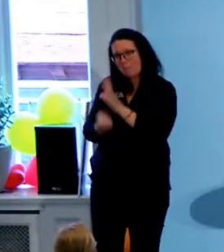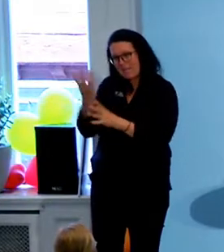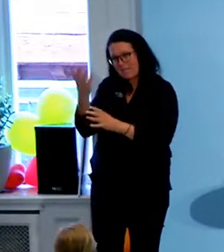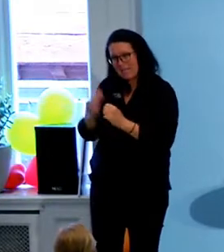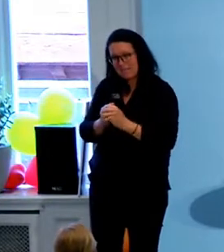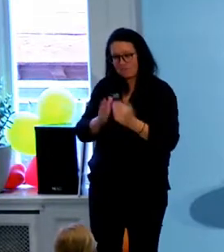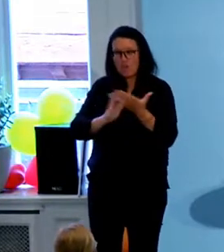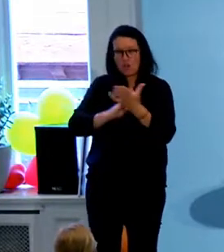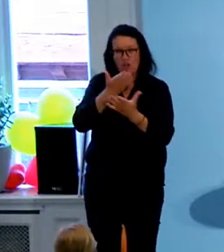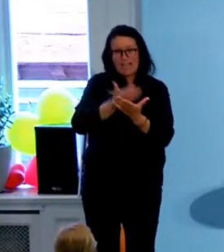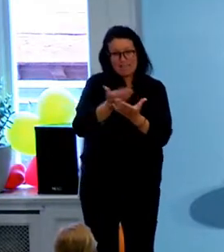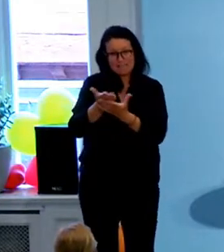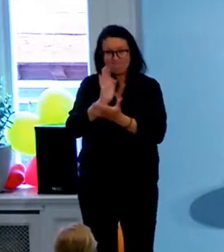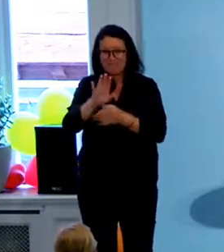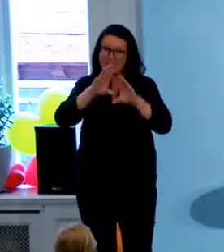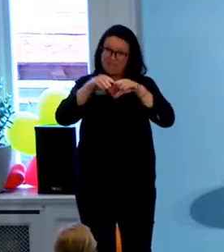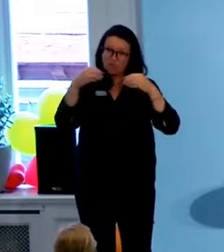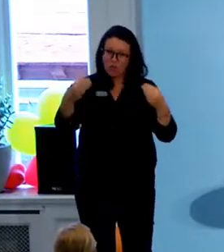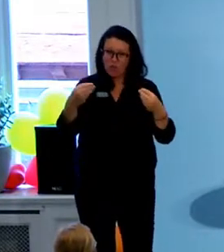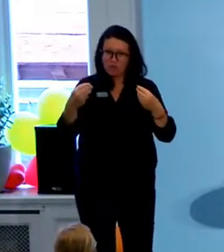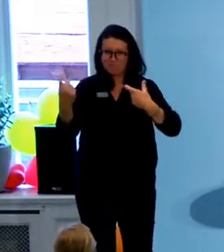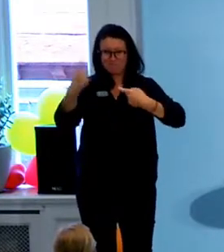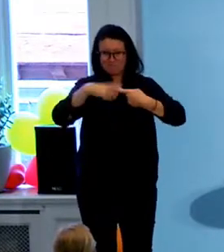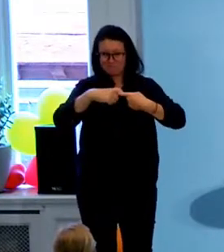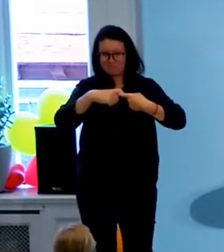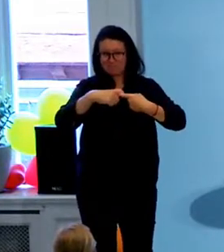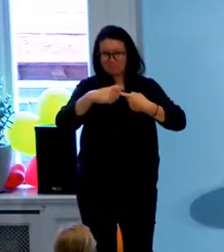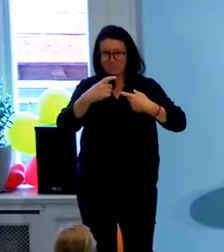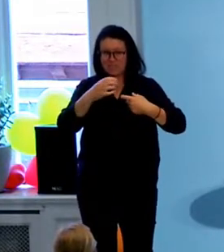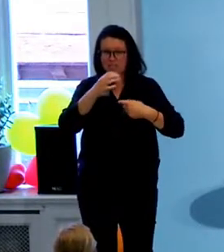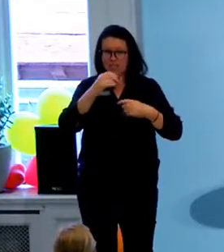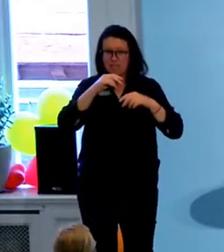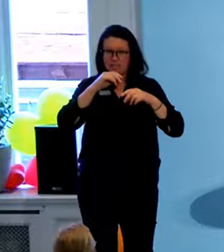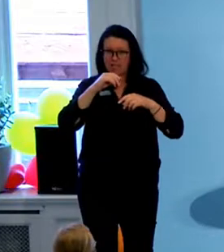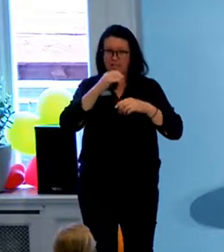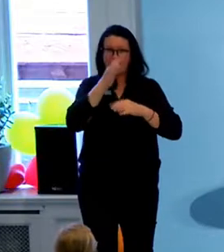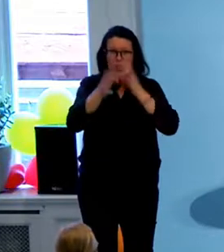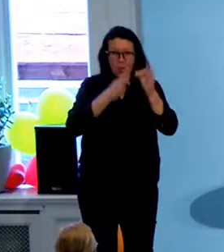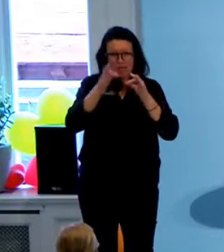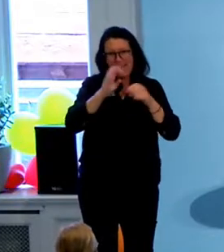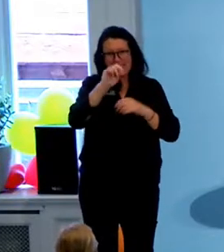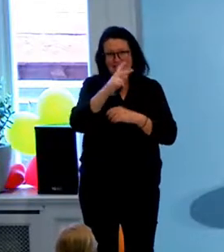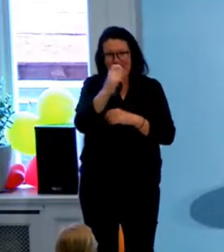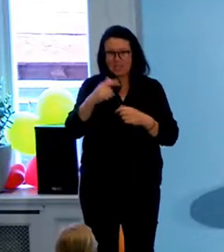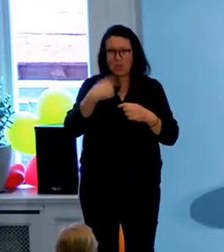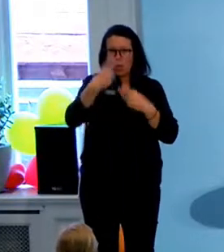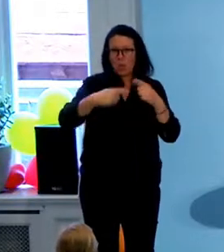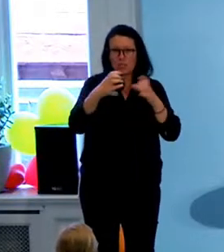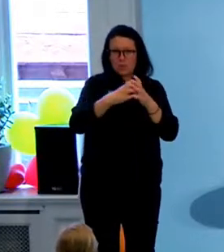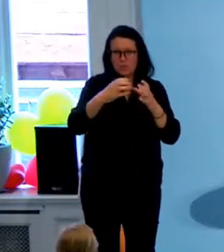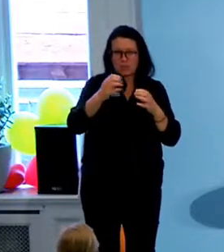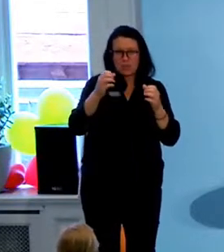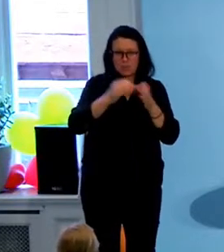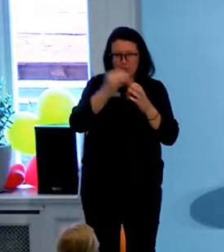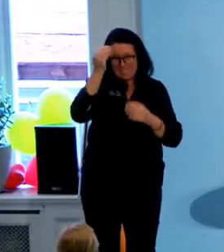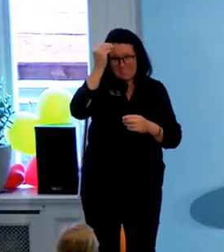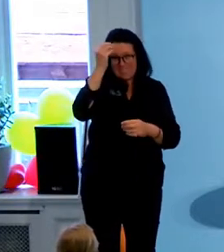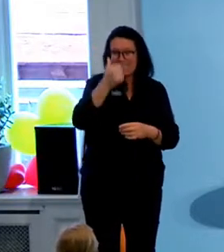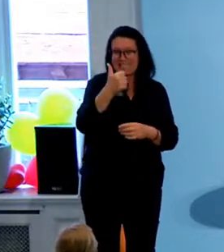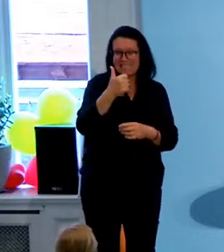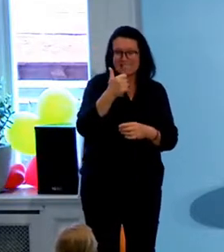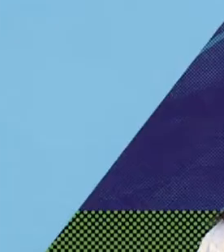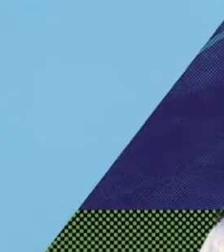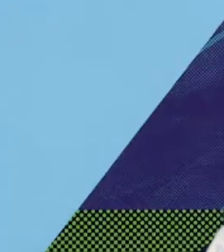Kartläggningens resultat grundar sig på en enkät till elever i årskurs 9 som 6000 individer har svarat